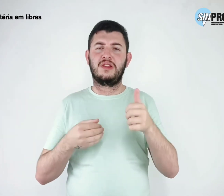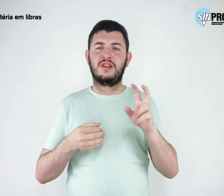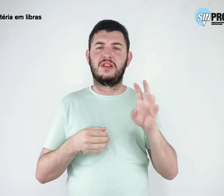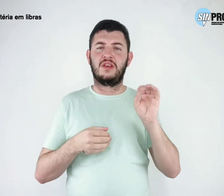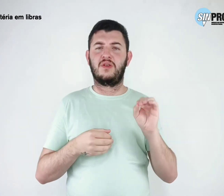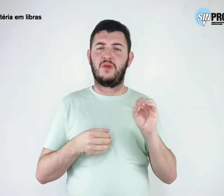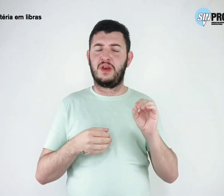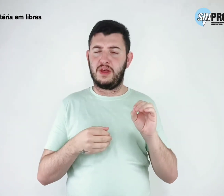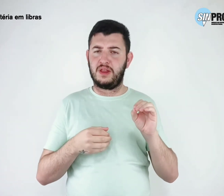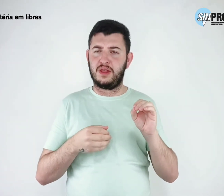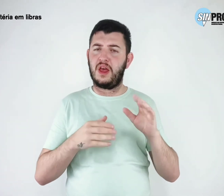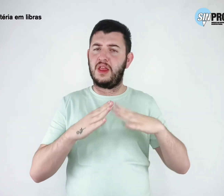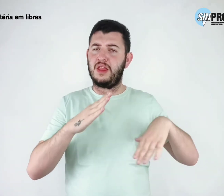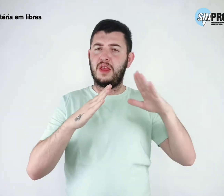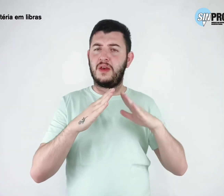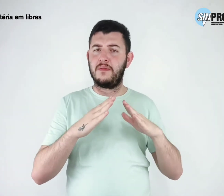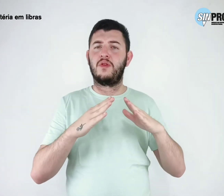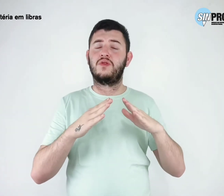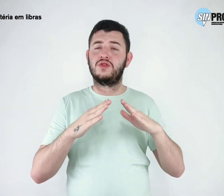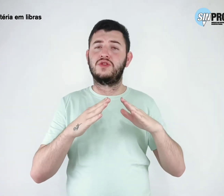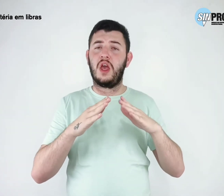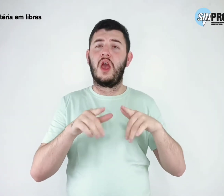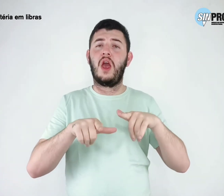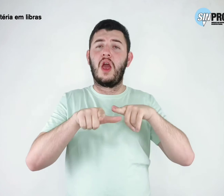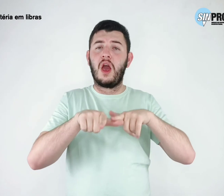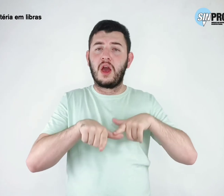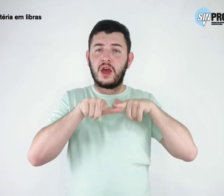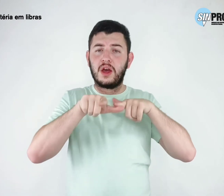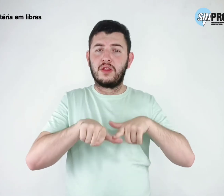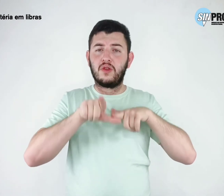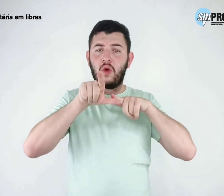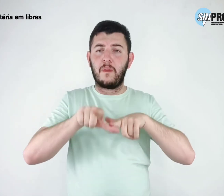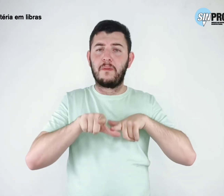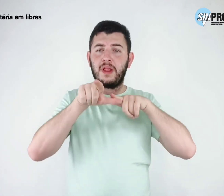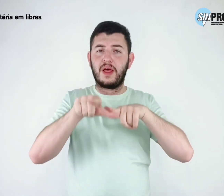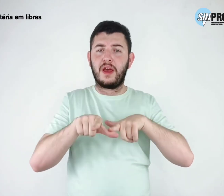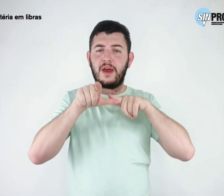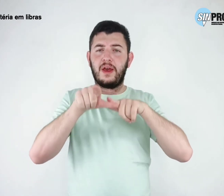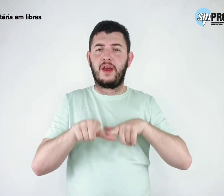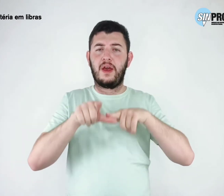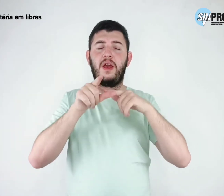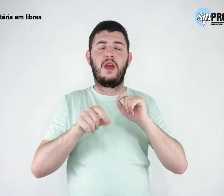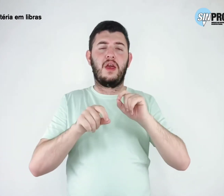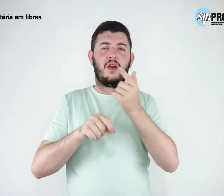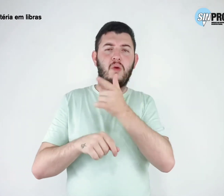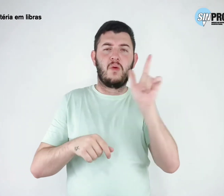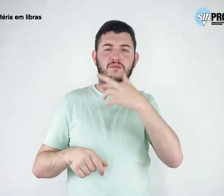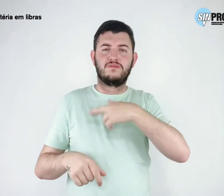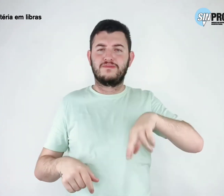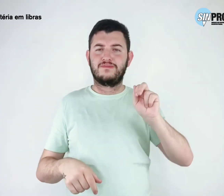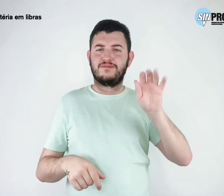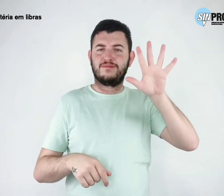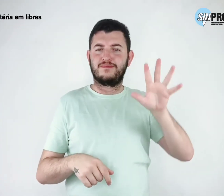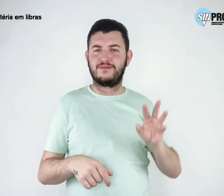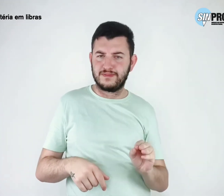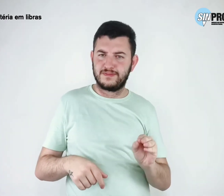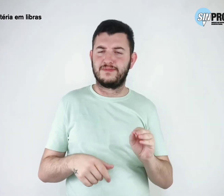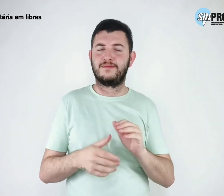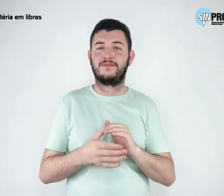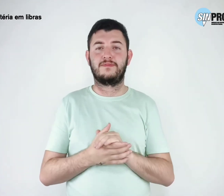de Umbanda, Candomblé e outras religiões de matriz africana. O nome